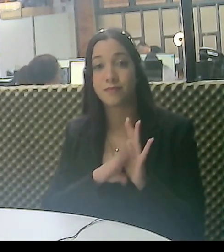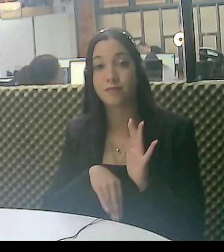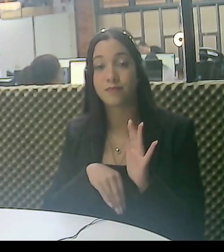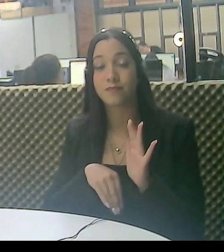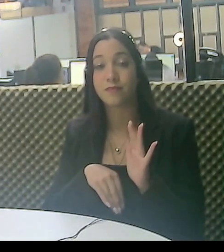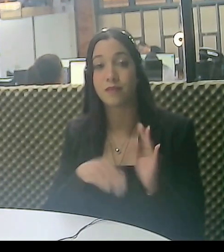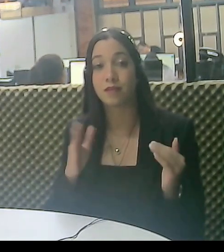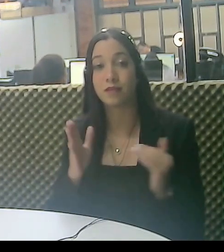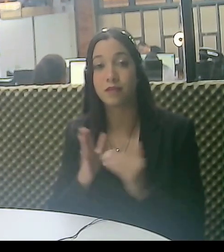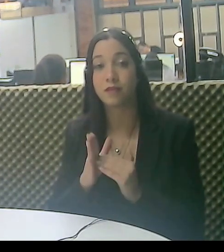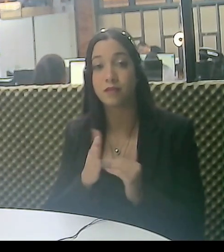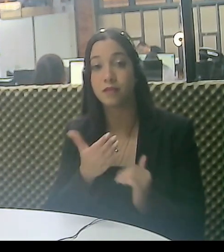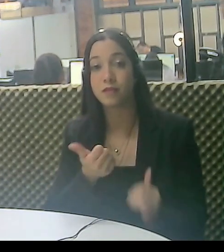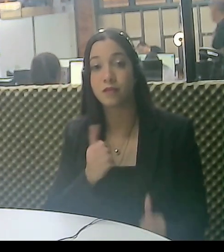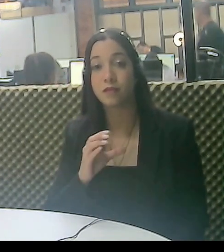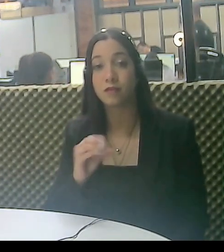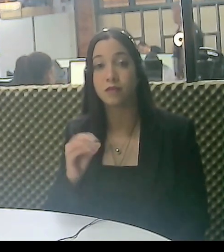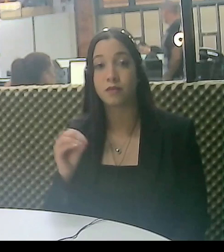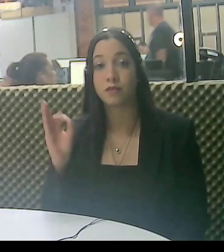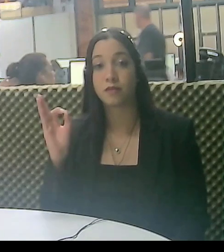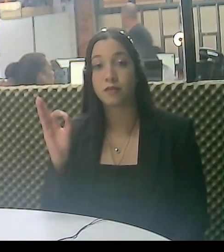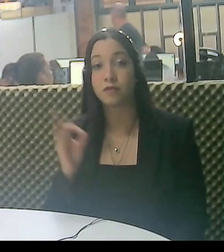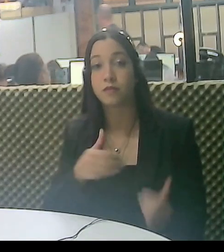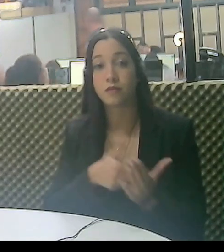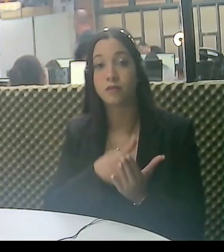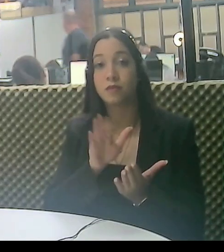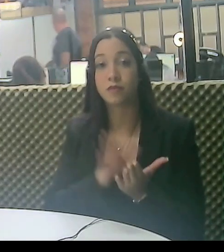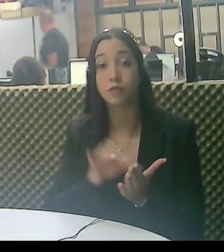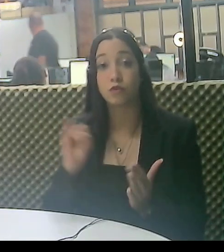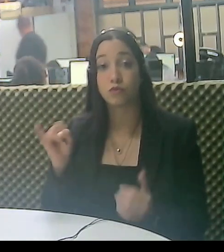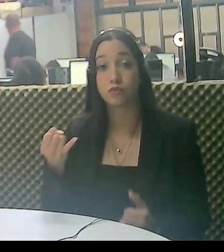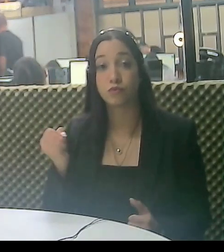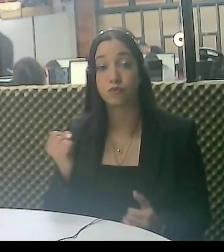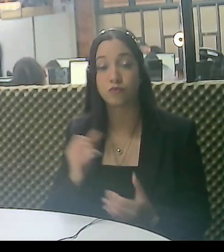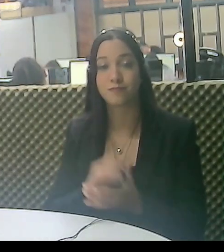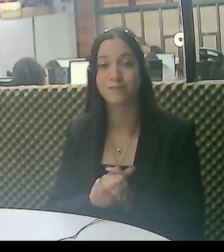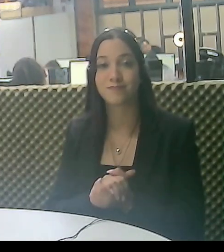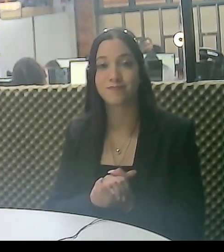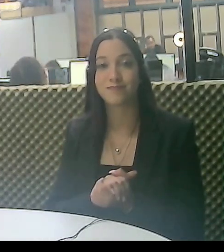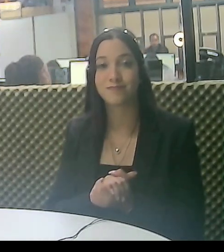que podem chegar a até 100% sobre multas e juros.